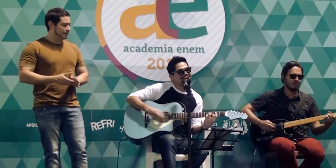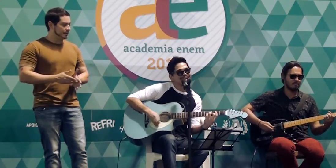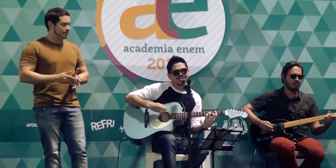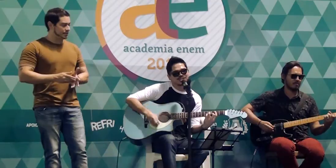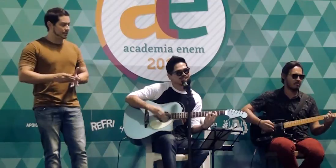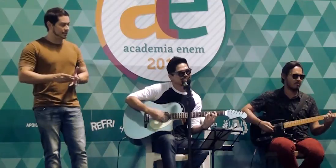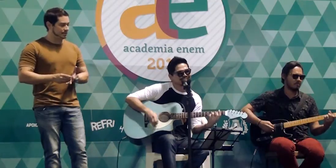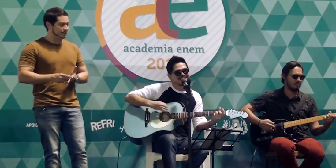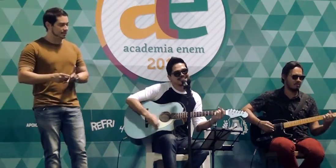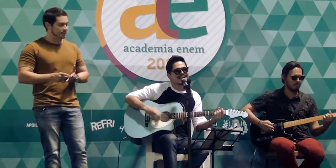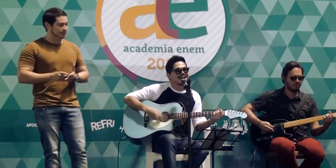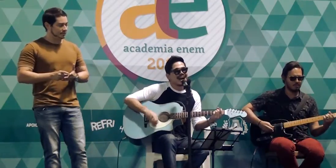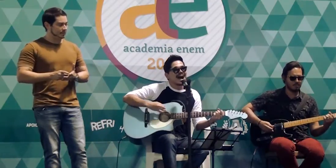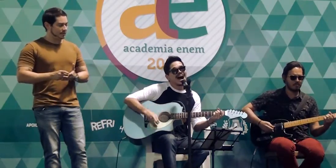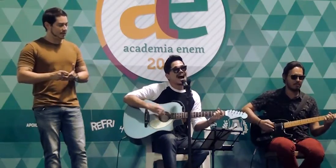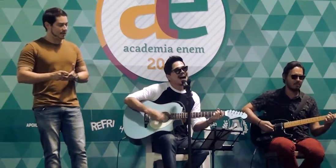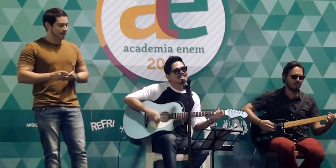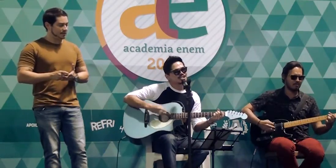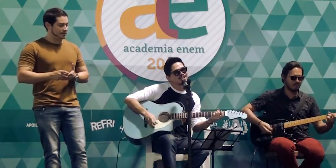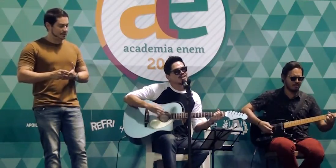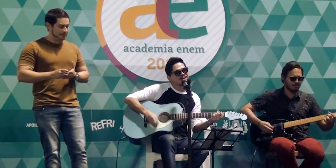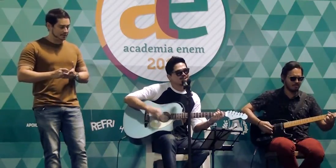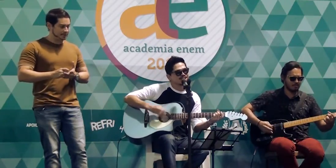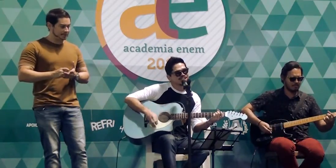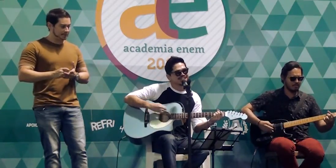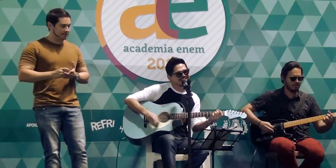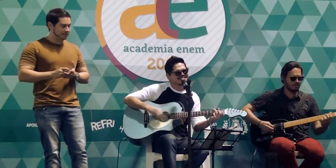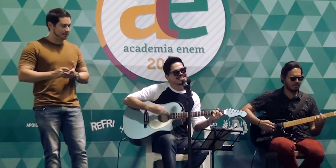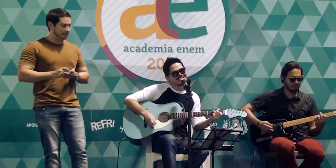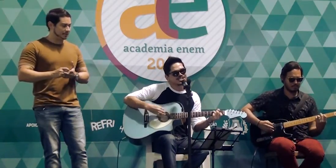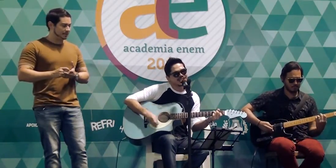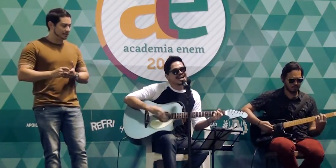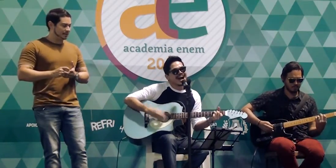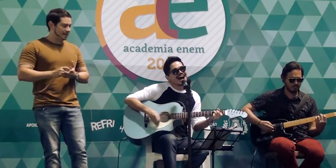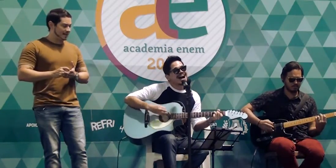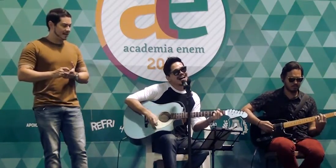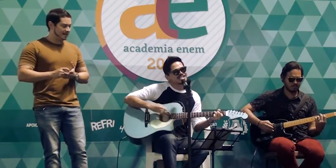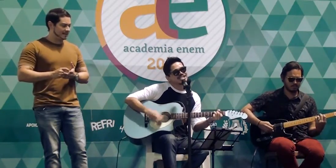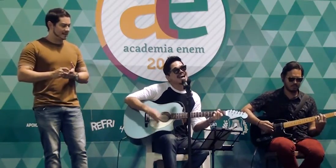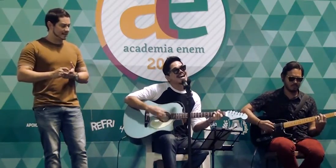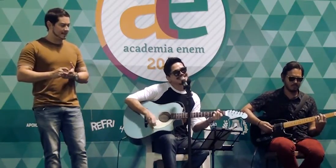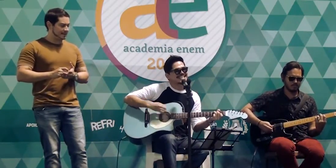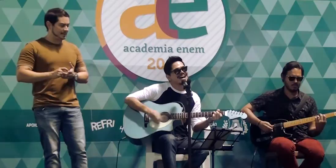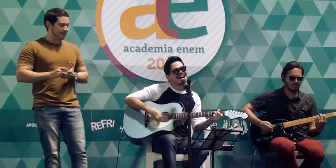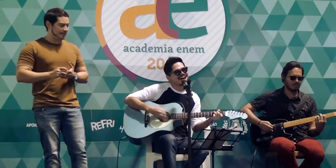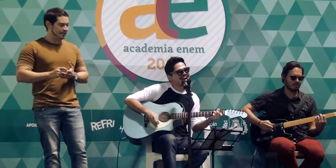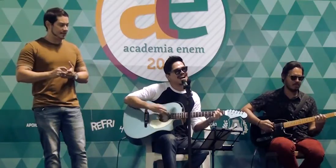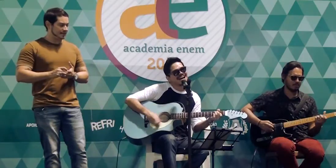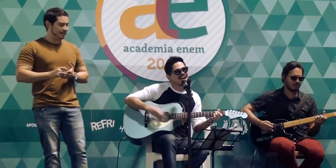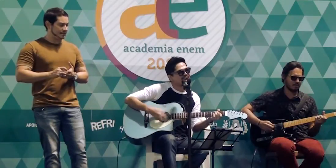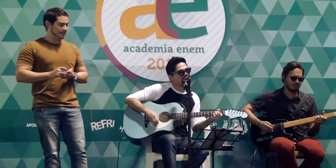mas deixe as luzes acesas